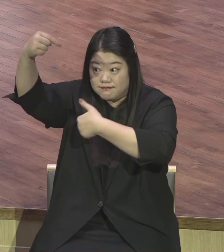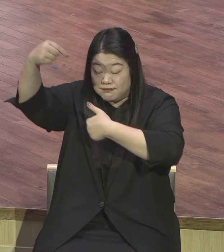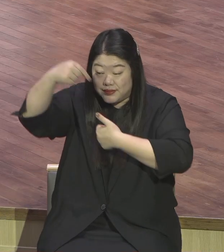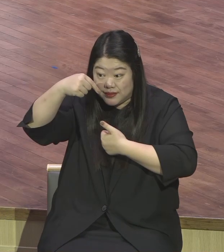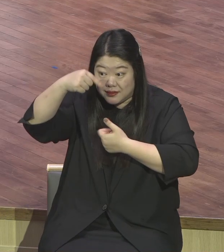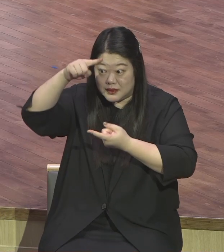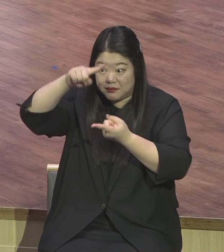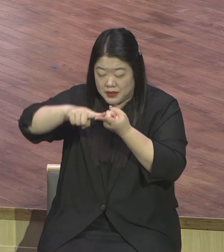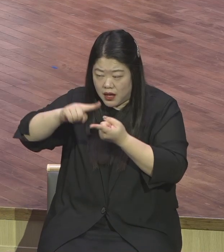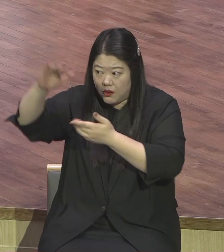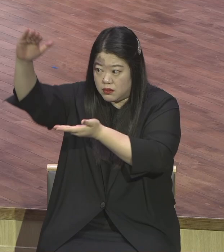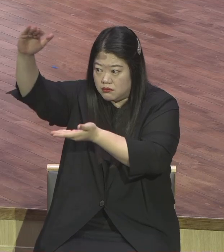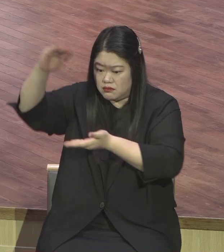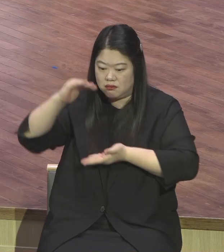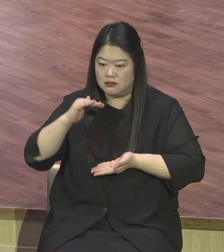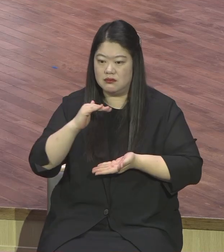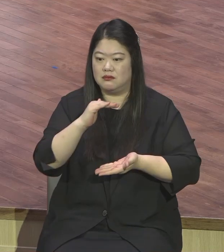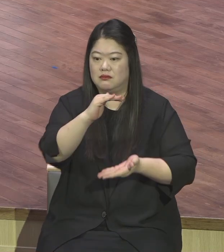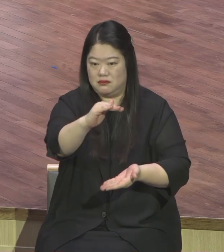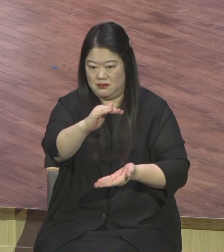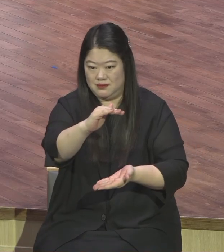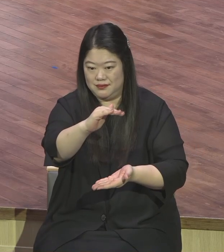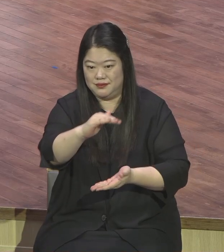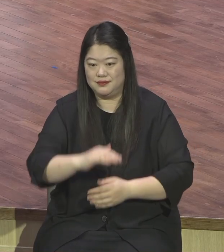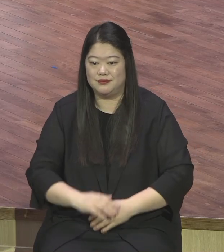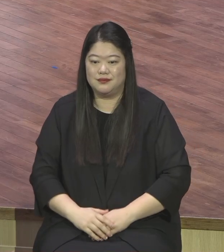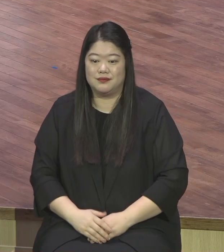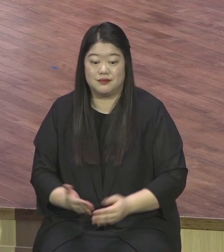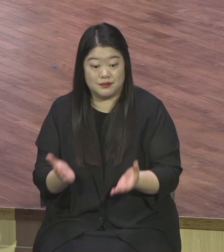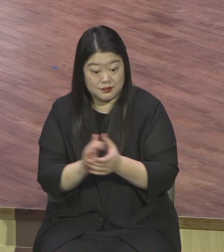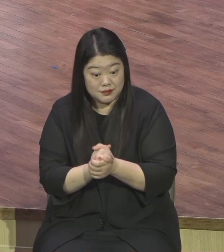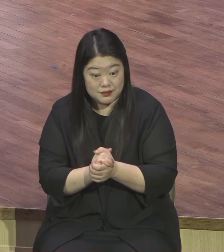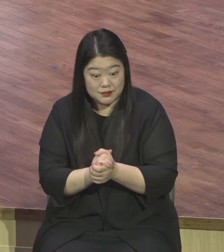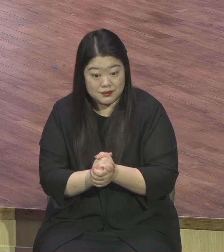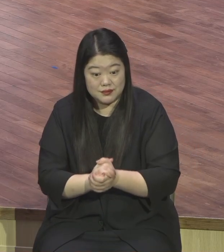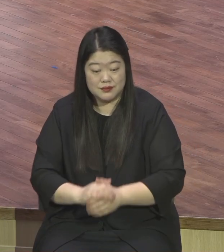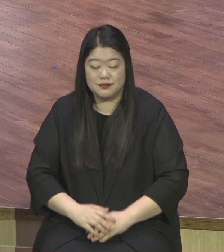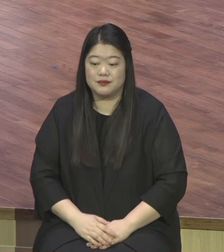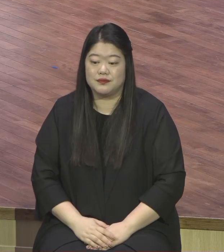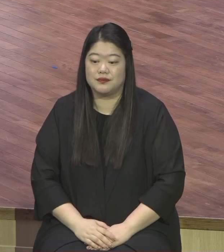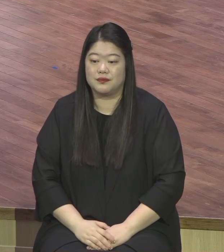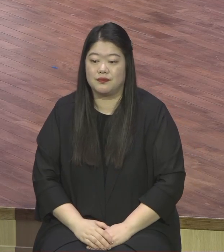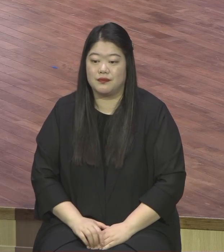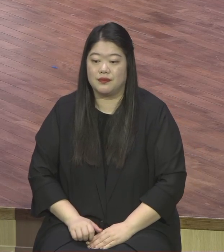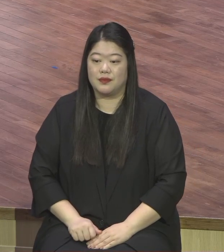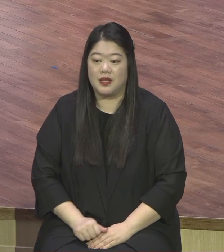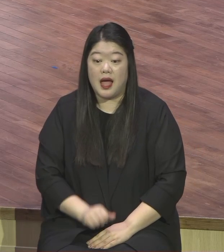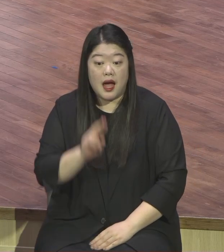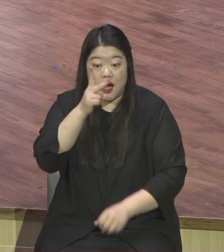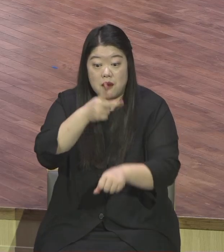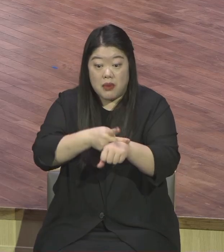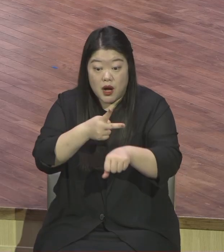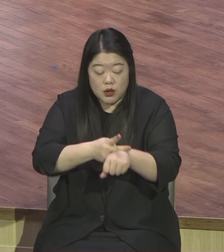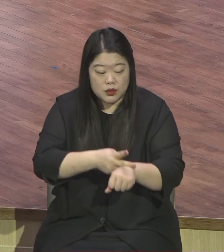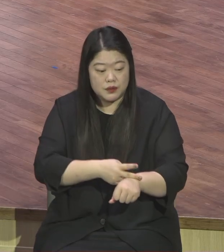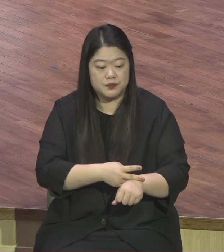계시로 말미암은 것이라. 바울은 자신이 전한 이